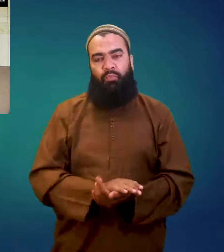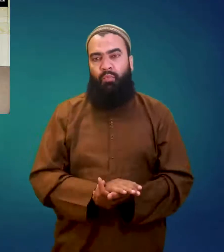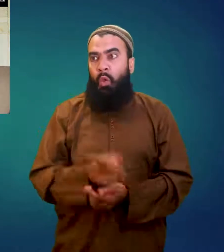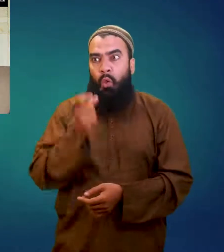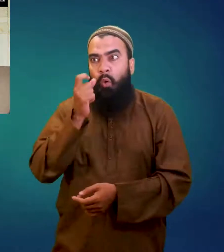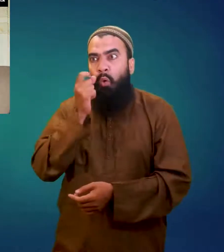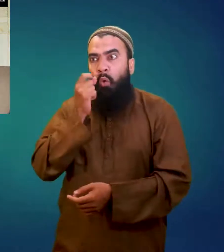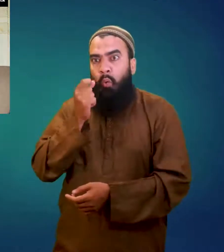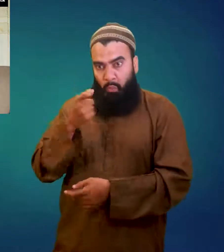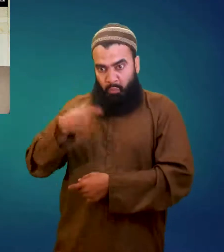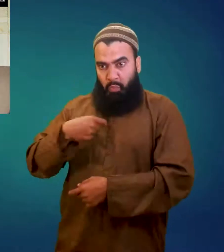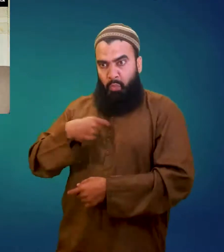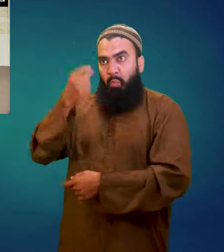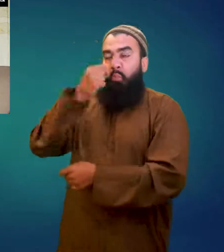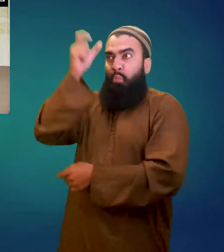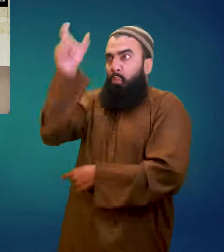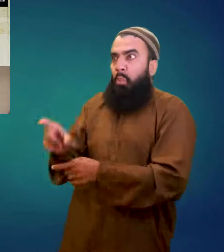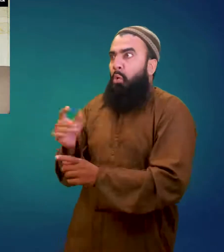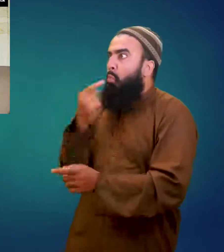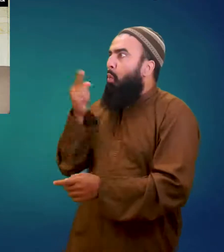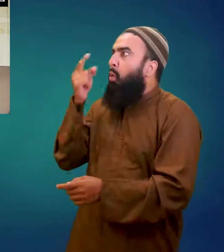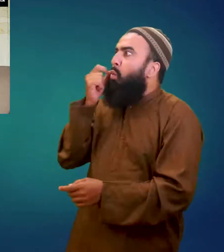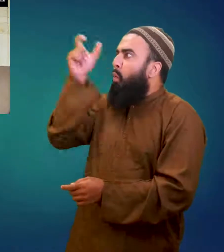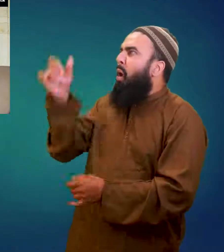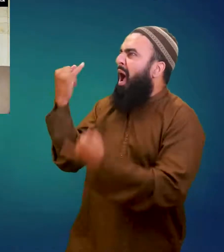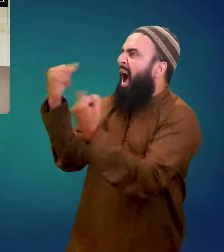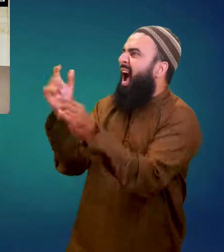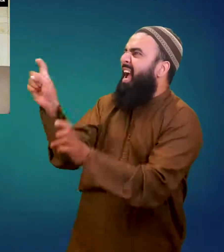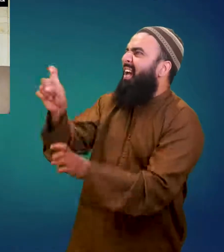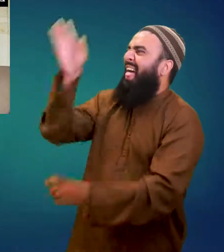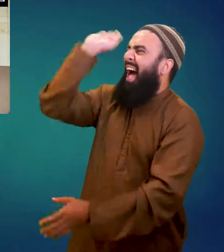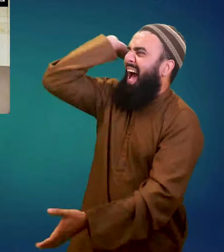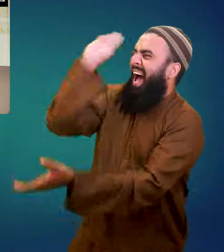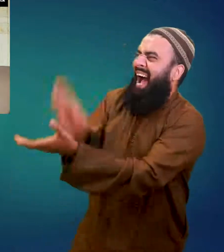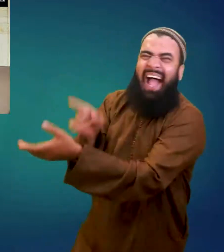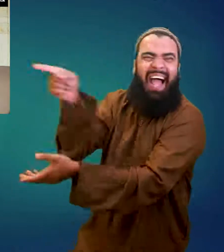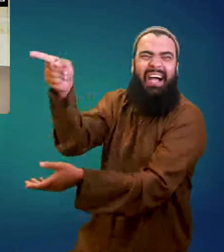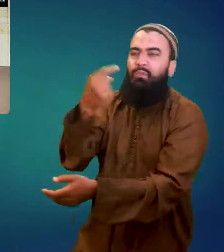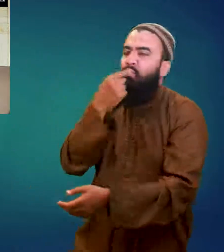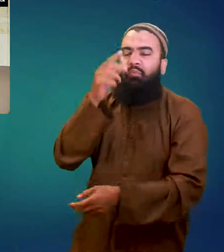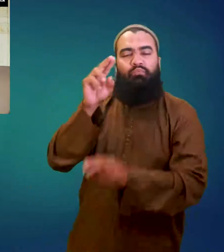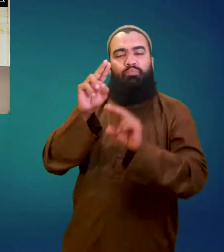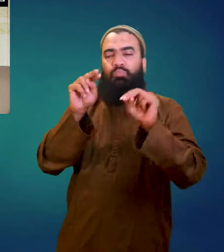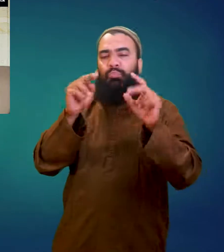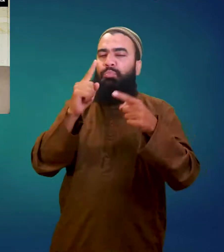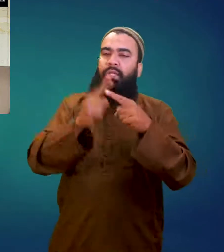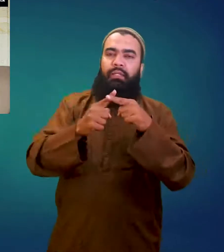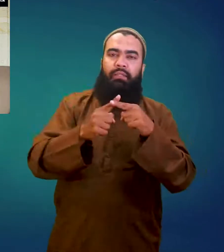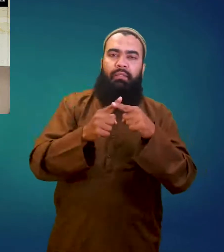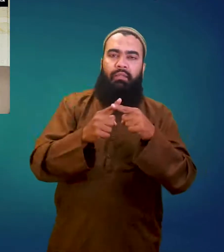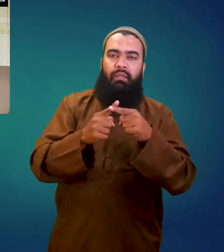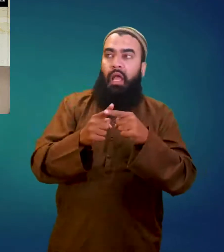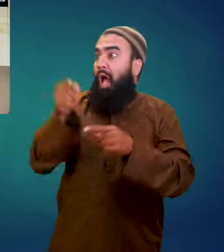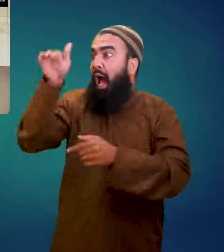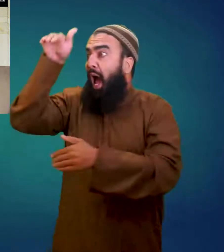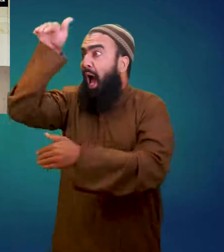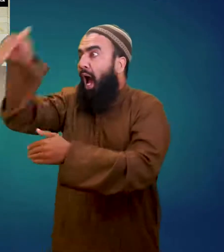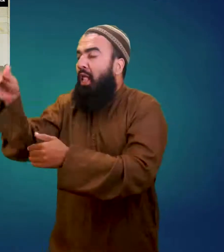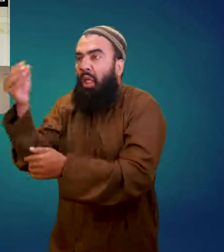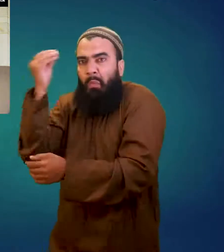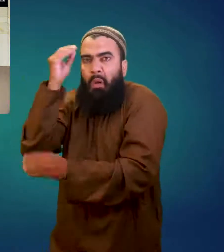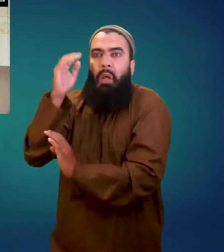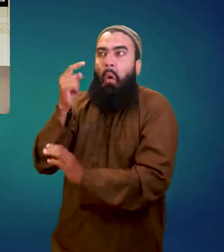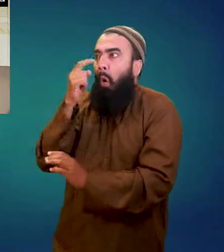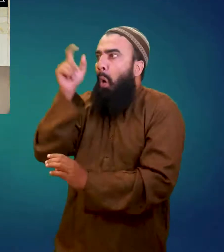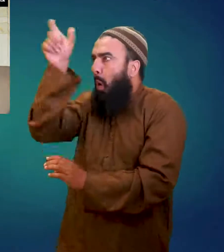اڑائیں، ہو سکتا ہے کہ وہ ان سے بہتر ہوں، اسی طرح خواتین دوسری خواتین کا مذاق نہ اڑائیں، ہو سکتا ہے کہ وہ ان